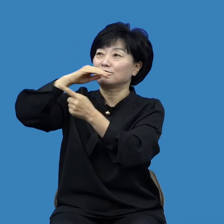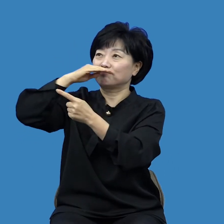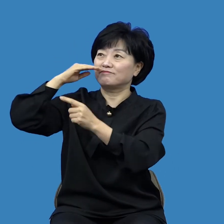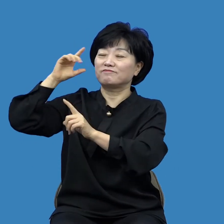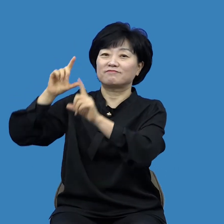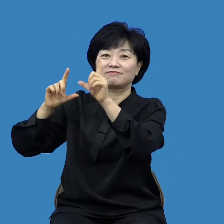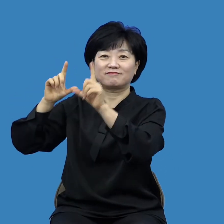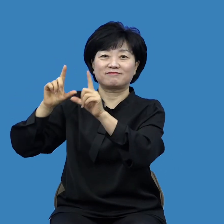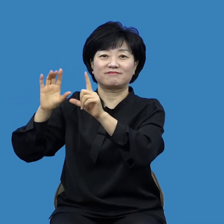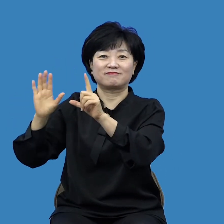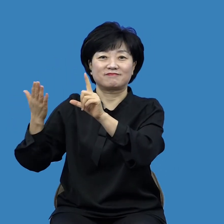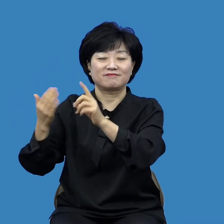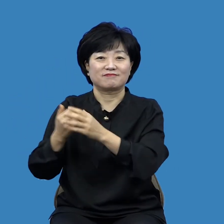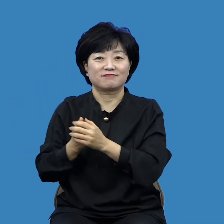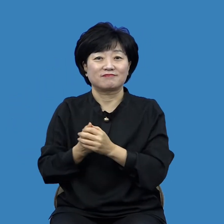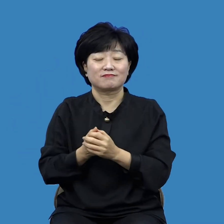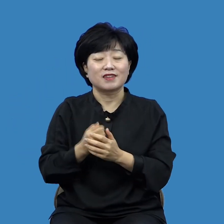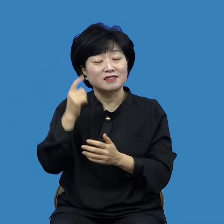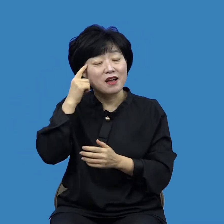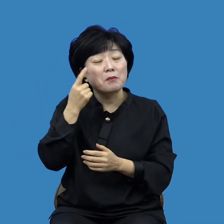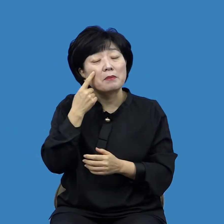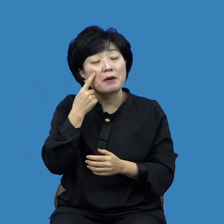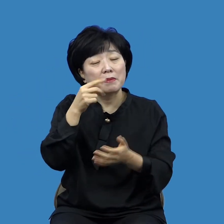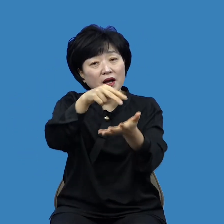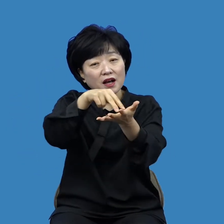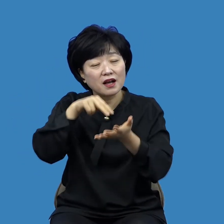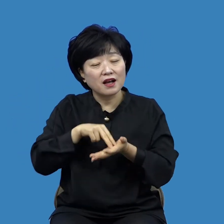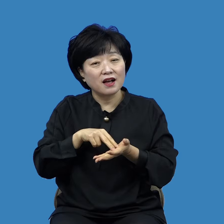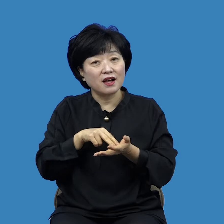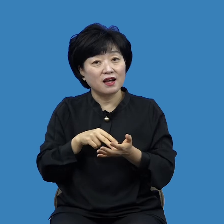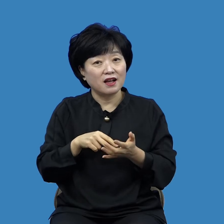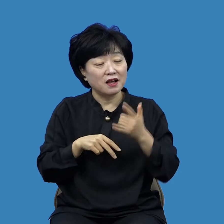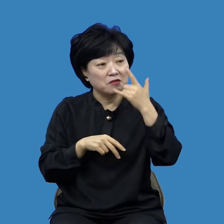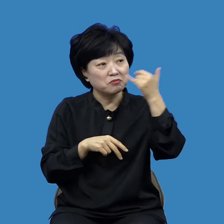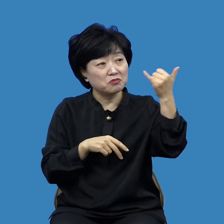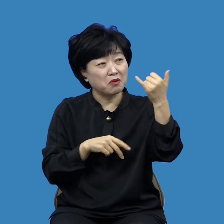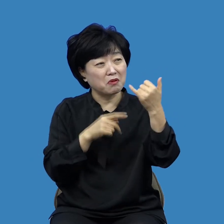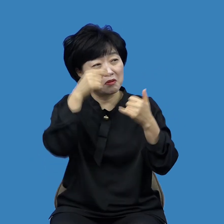여러분 생각해 보세요. 부모에게 순종하지 않는 자녀가 과연 하나님에게 순종할까?